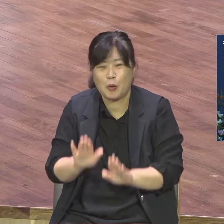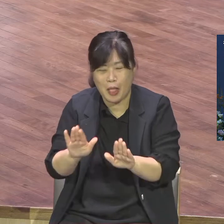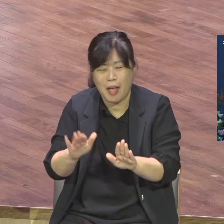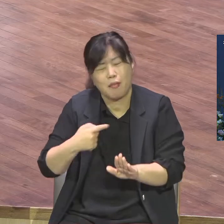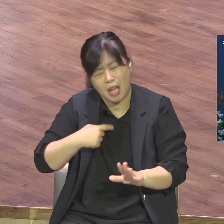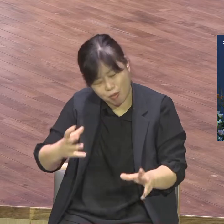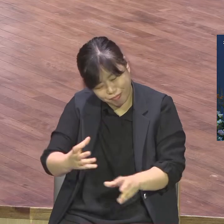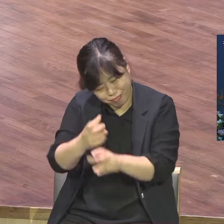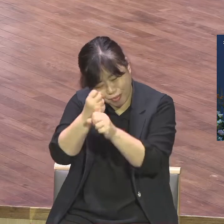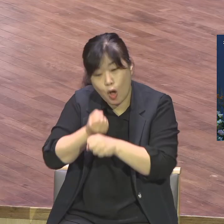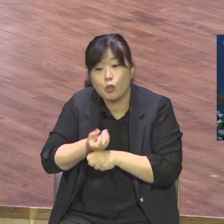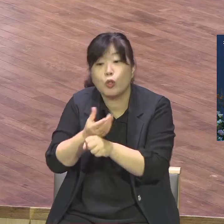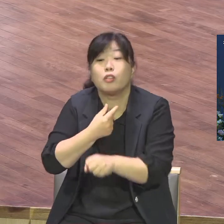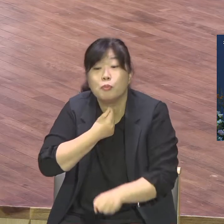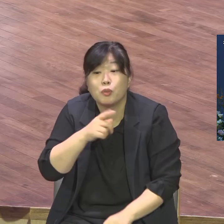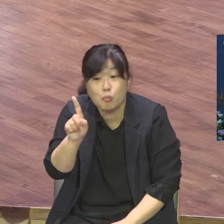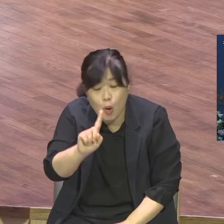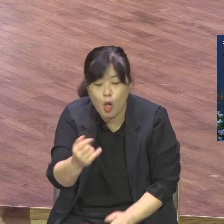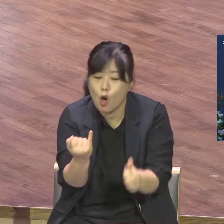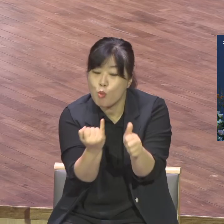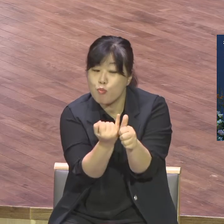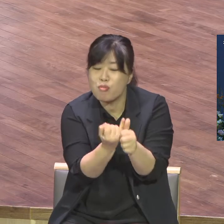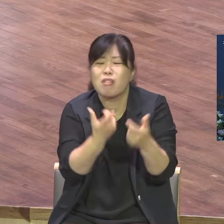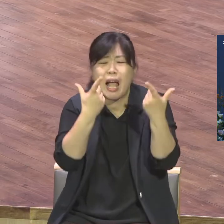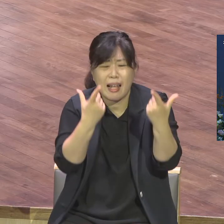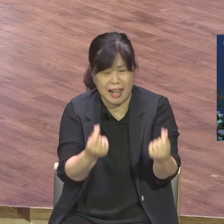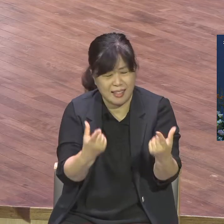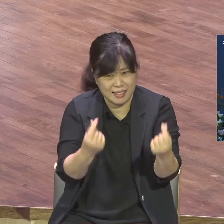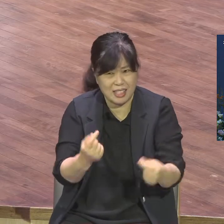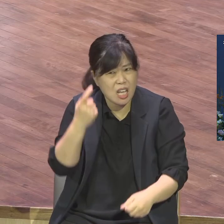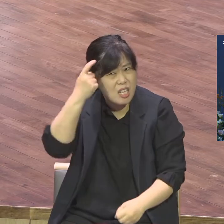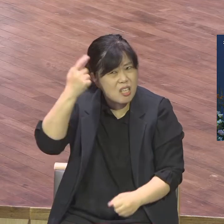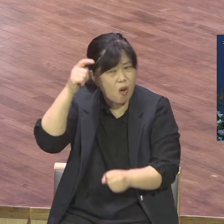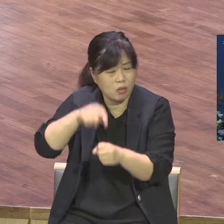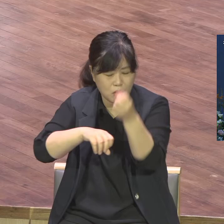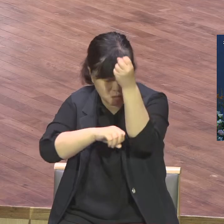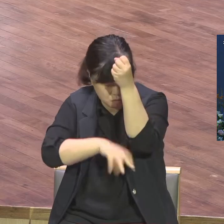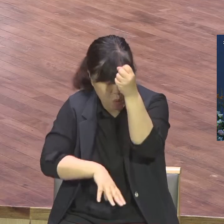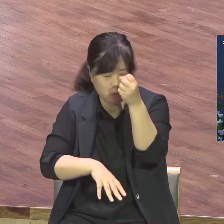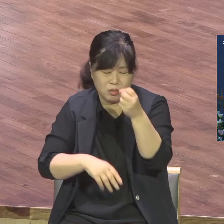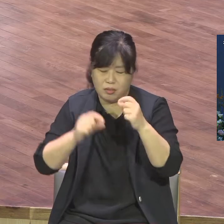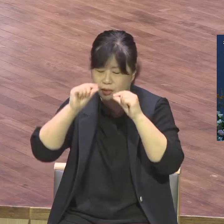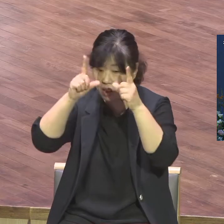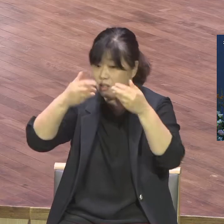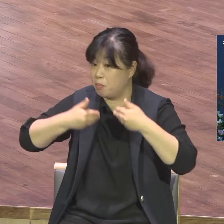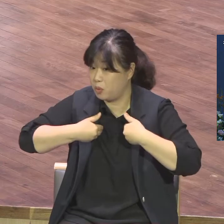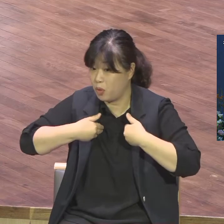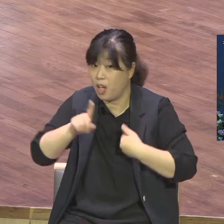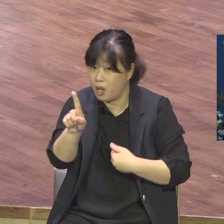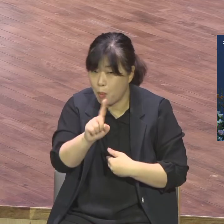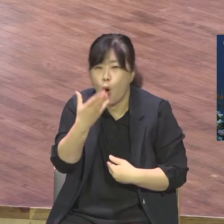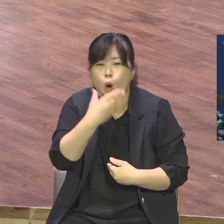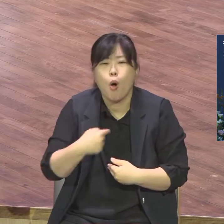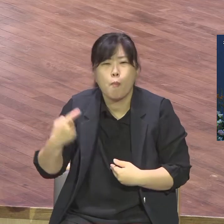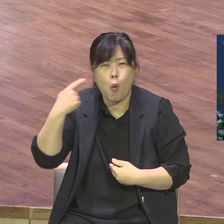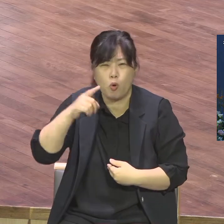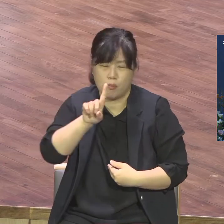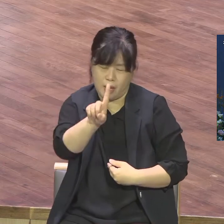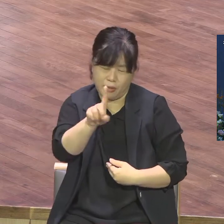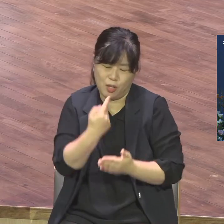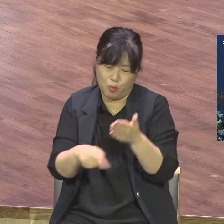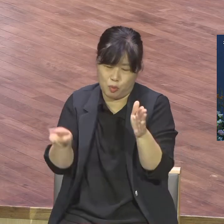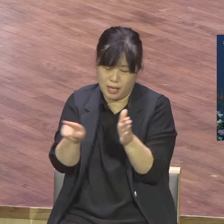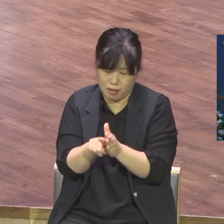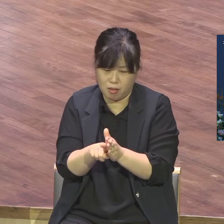상황 속에서 어떤 상황 속에서 영적 본질입니다. 제가 지금 영적 본질을 말씀드리고 여기 집중해서 하나님 나라 확장의